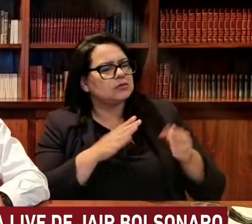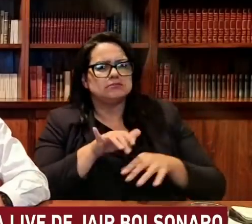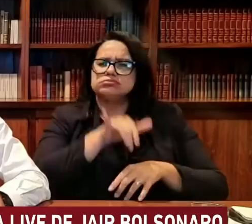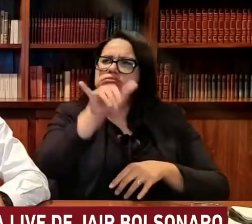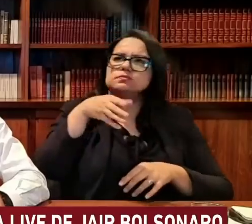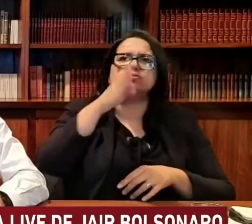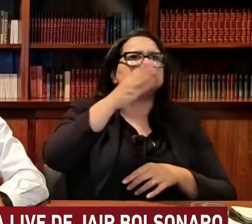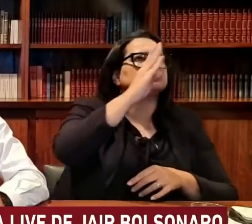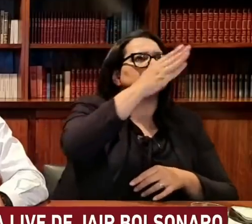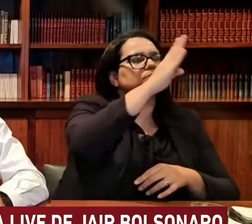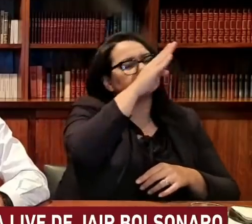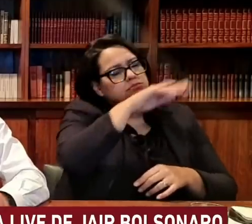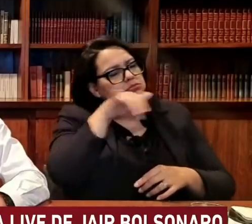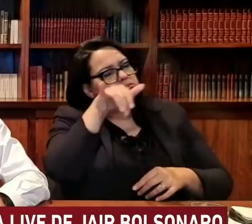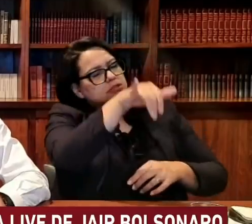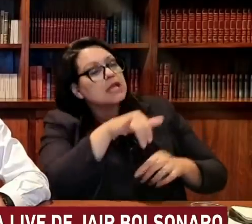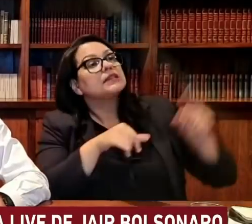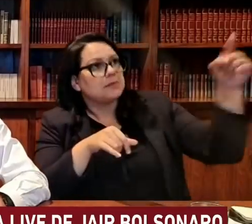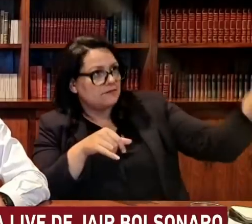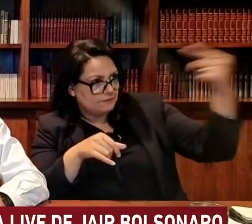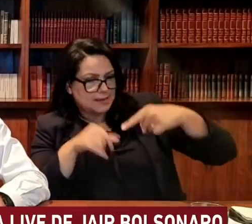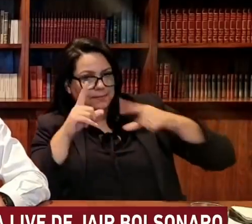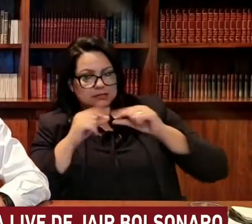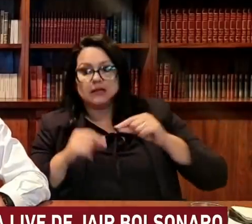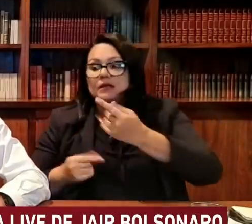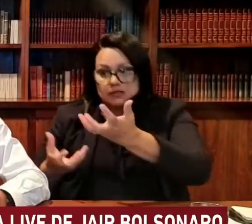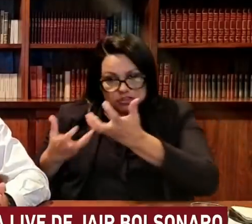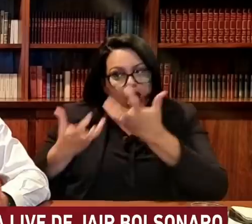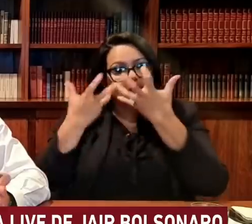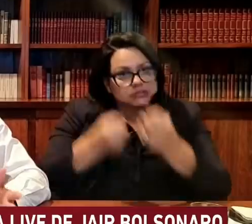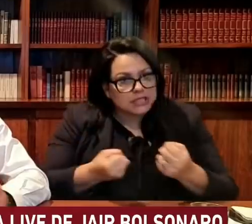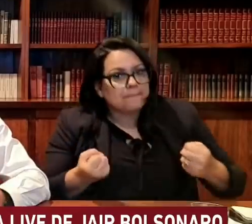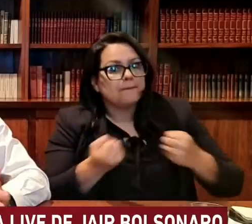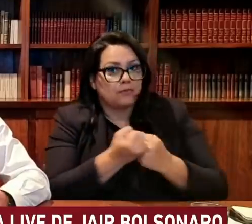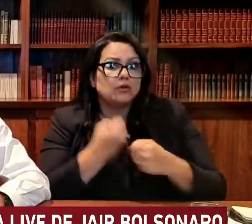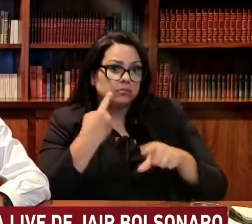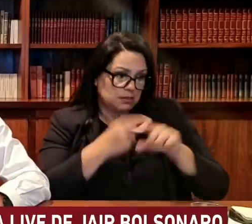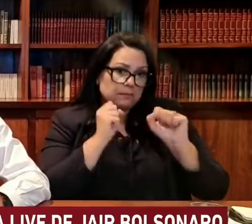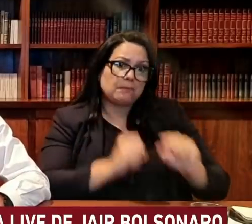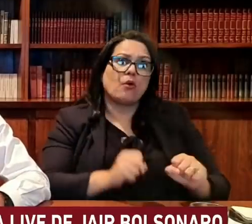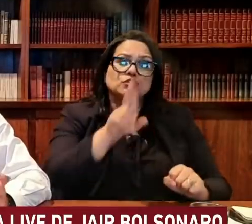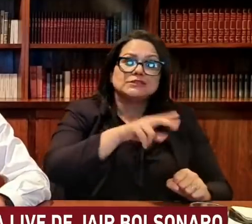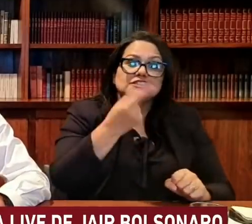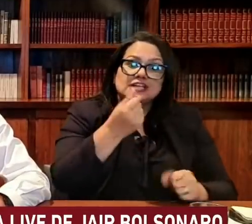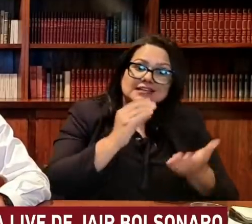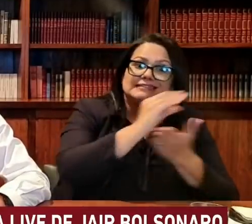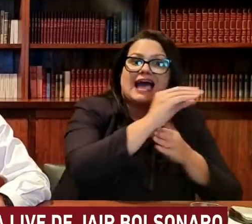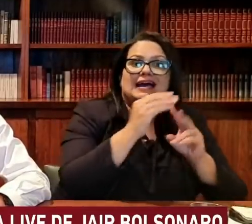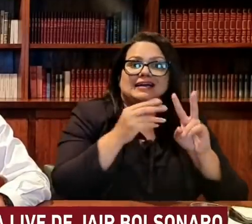né? Alguns vêm a Brasília, são favoráveis a isso. Eles podem ter seu ganho com o Reut em cima disso aí